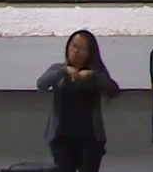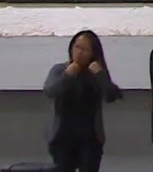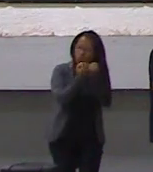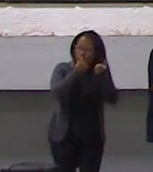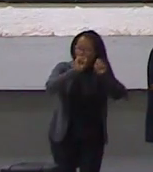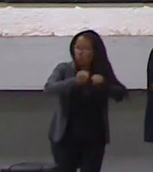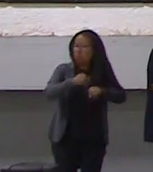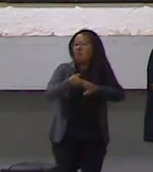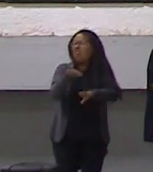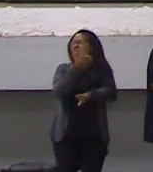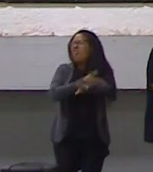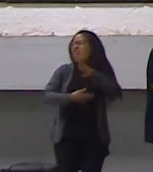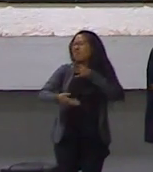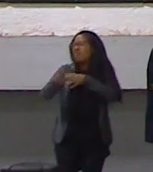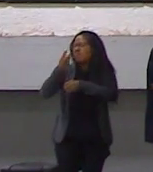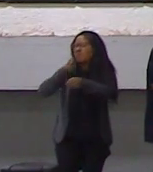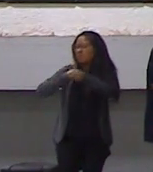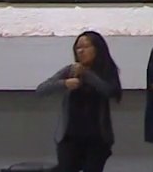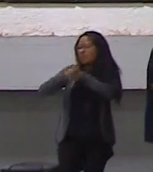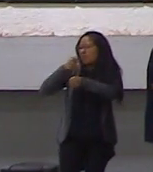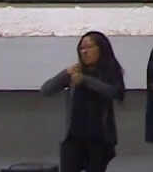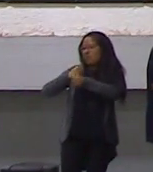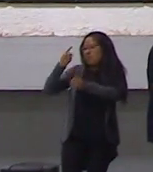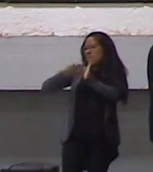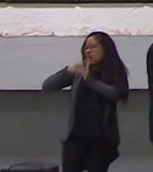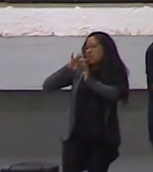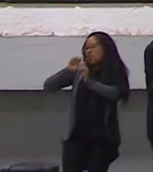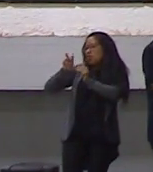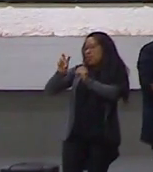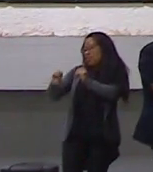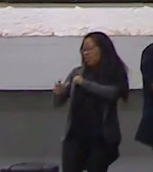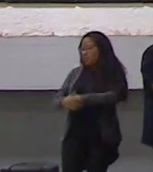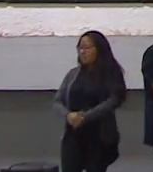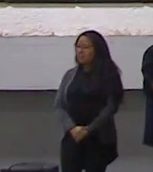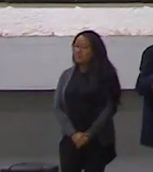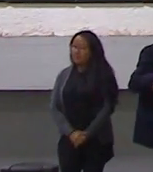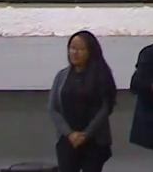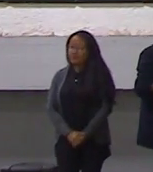en los años 70 si llegamos